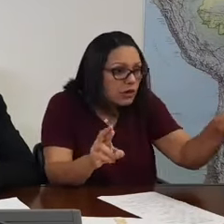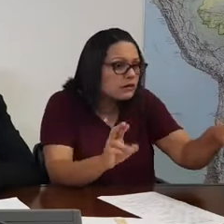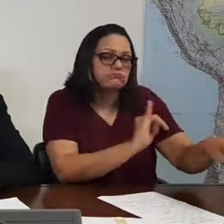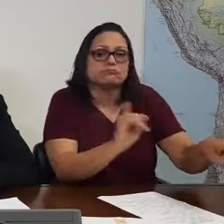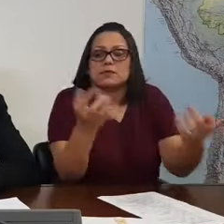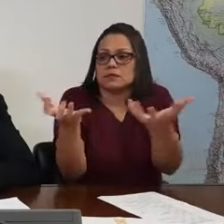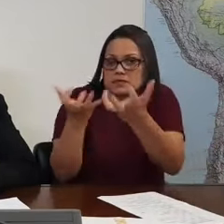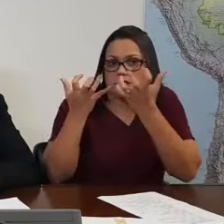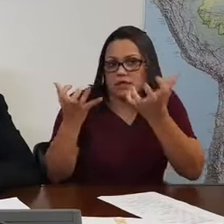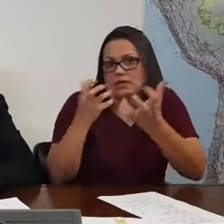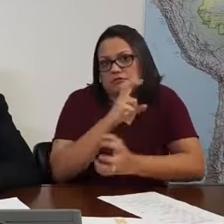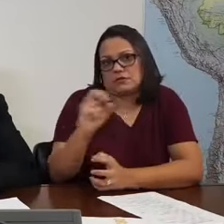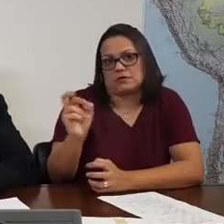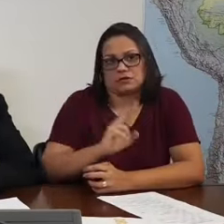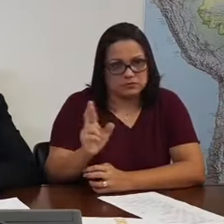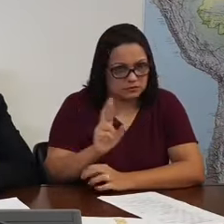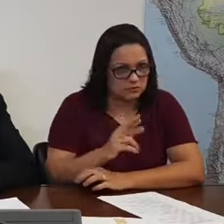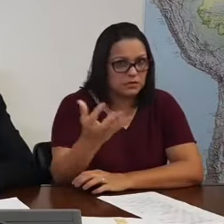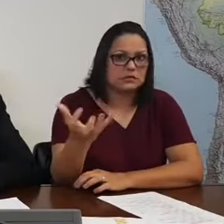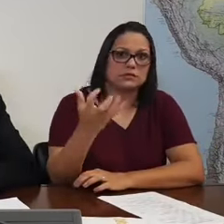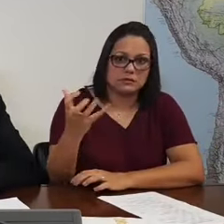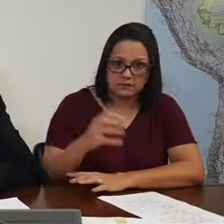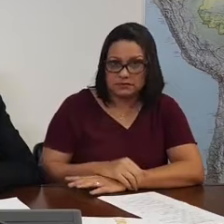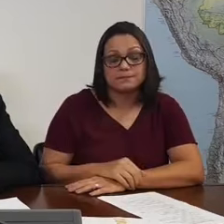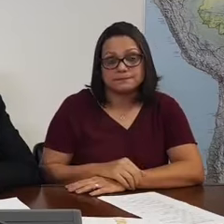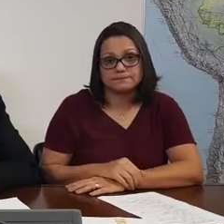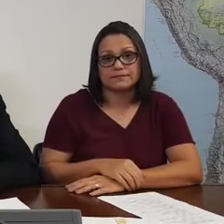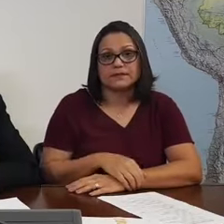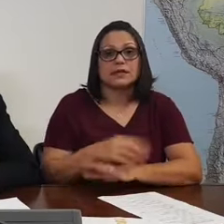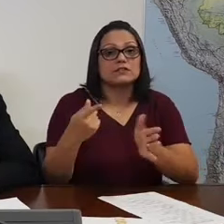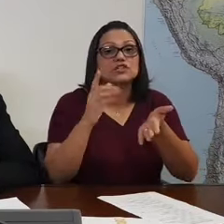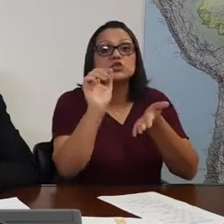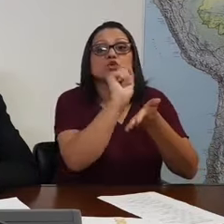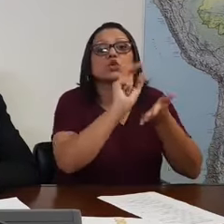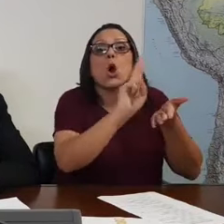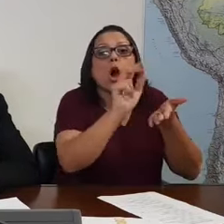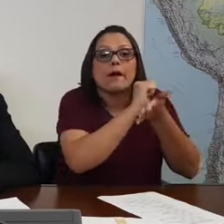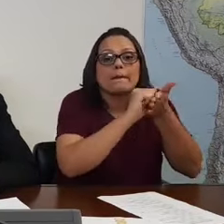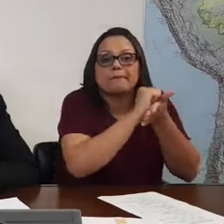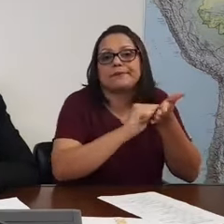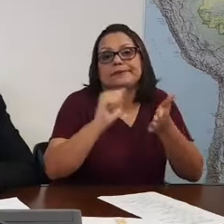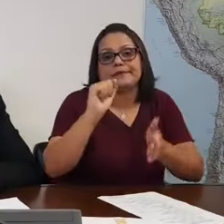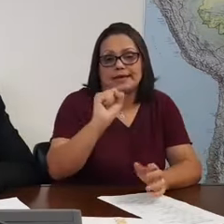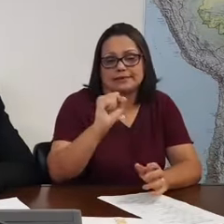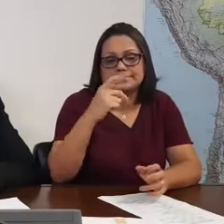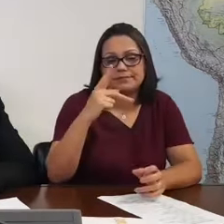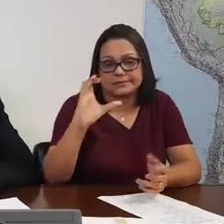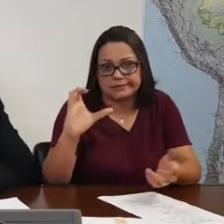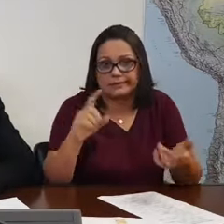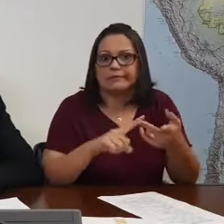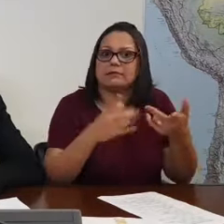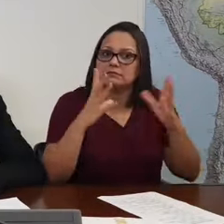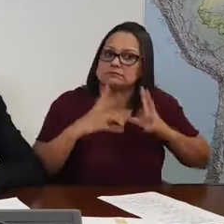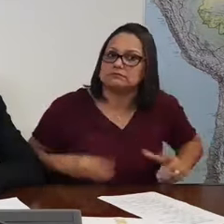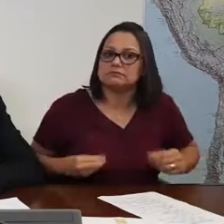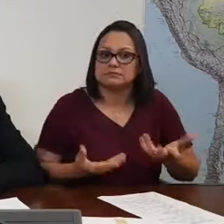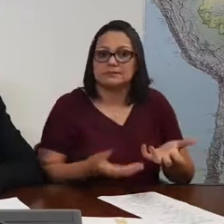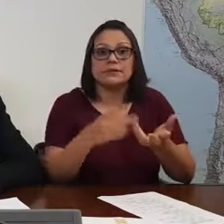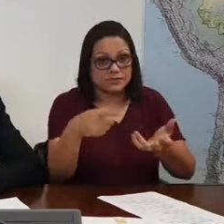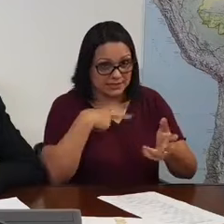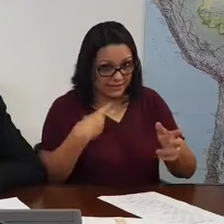Né? Sai até da lista do SPC, entre outras ali. Quem é correntista da